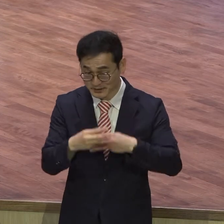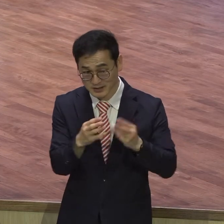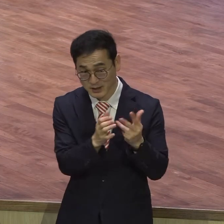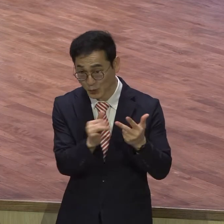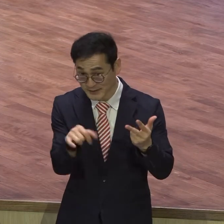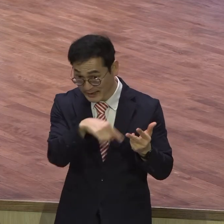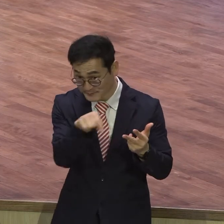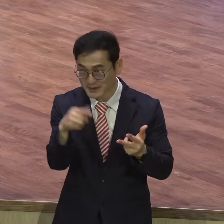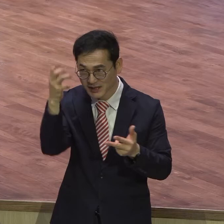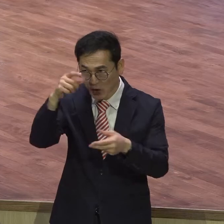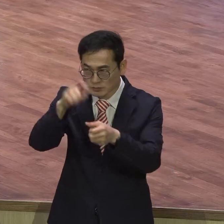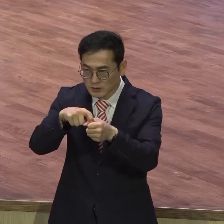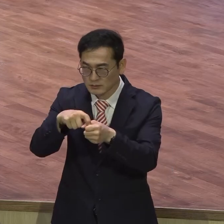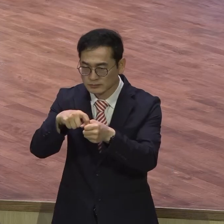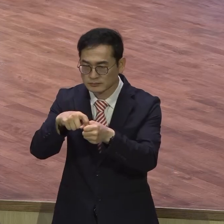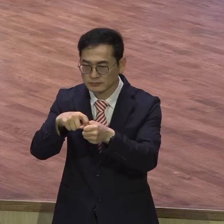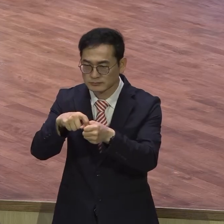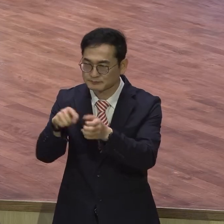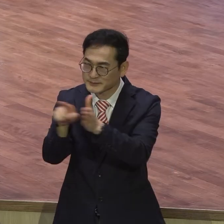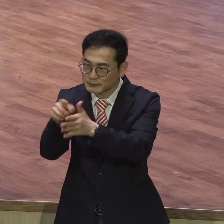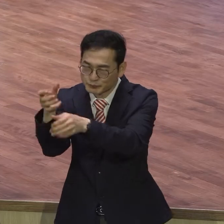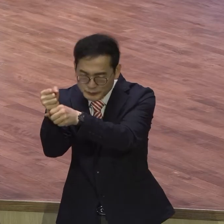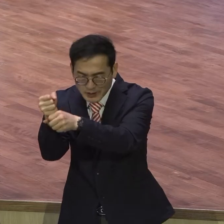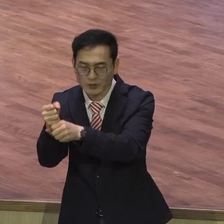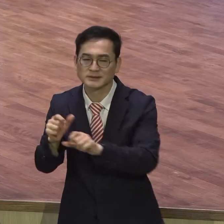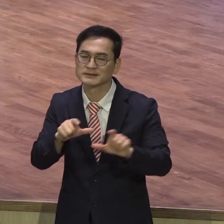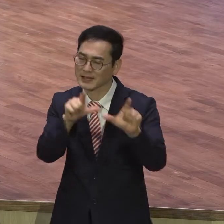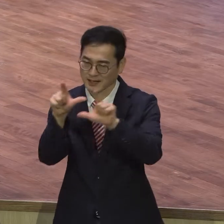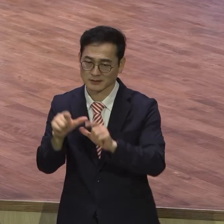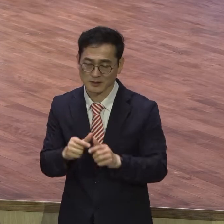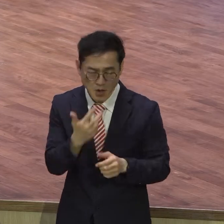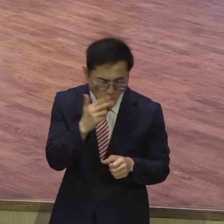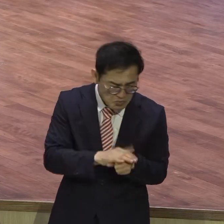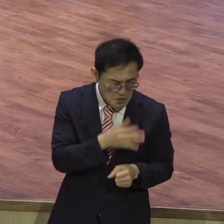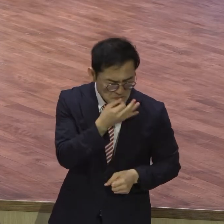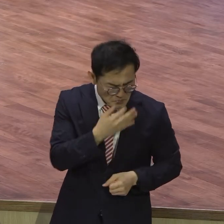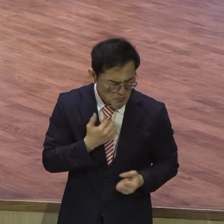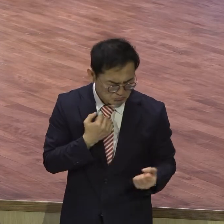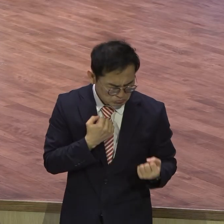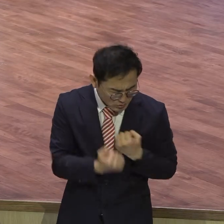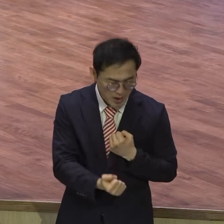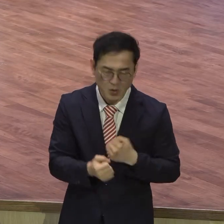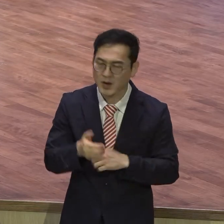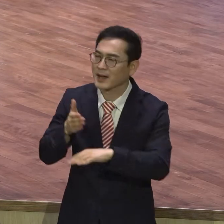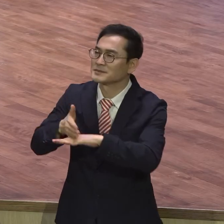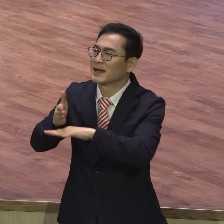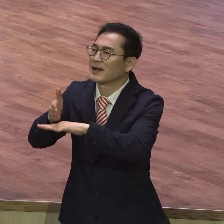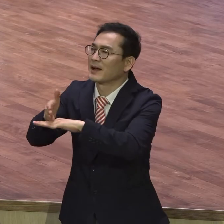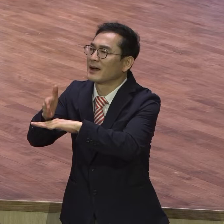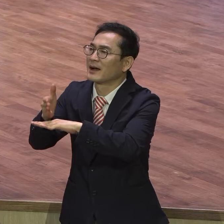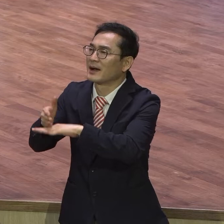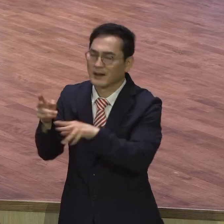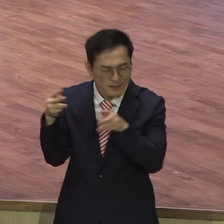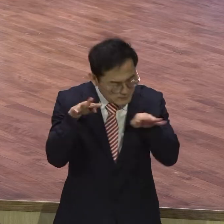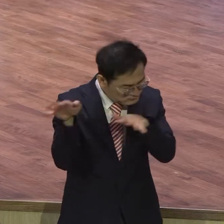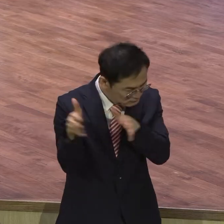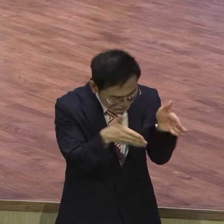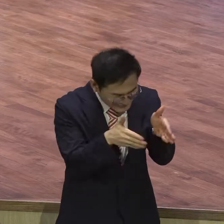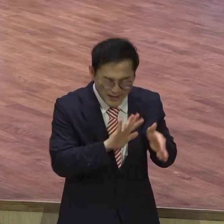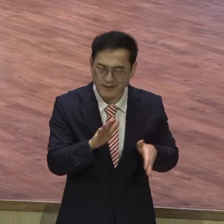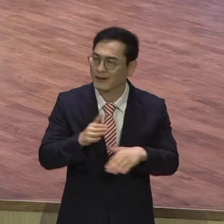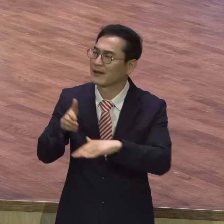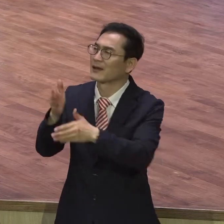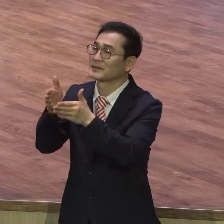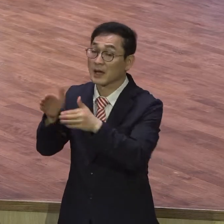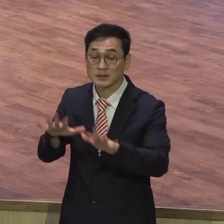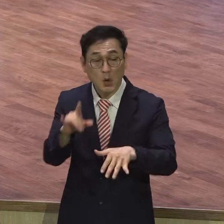나와요 어떤 어려움을 당해도 어떤 억울한 일을 당해도 여기에 진정한 감사가 나온다라는 사실이 코로나19와